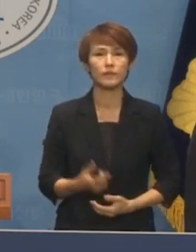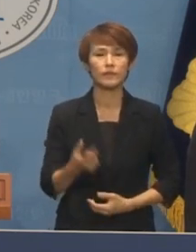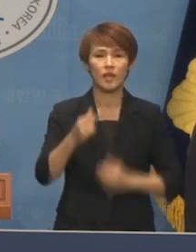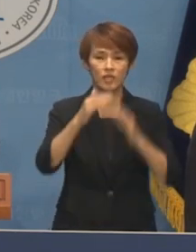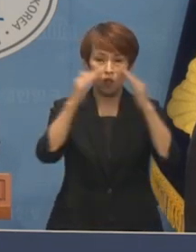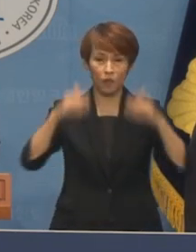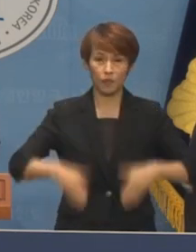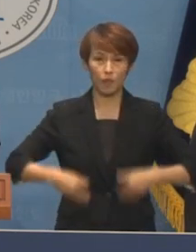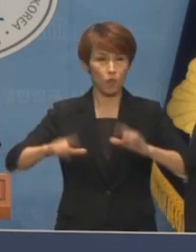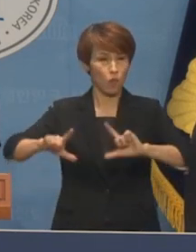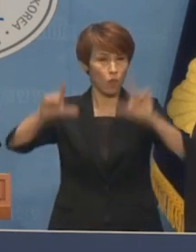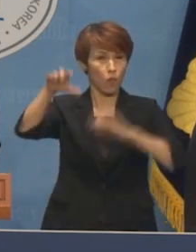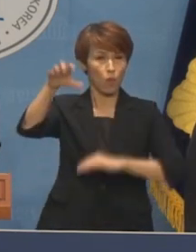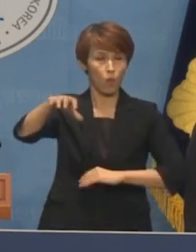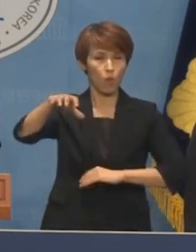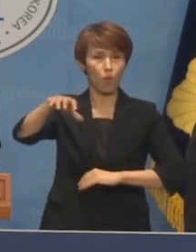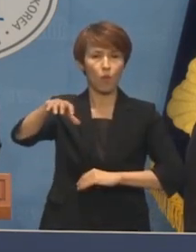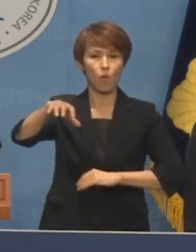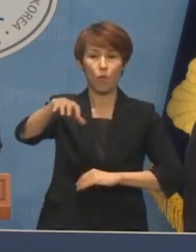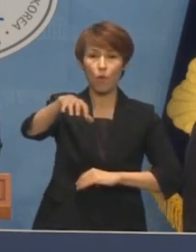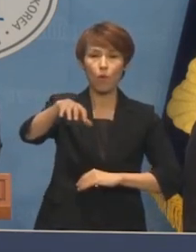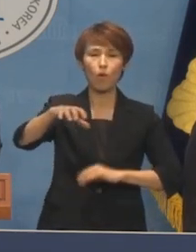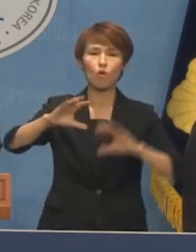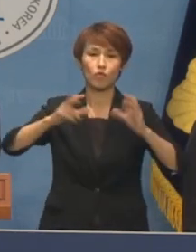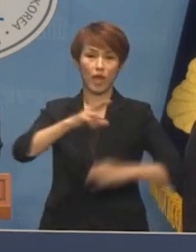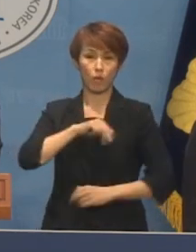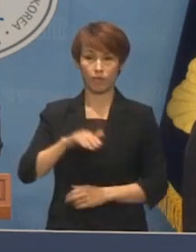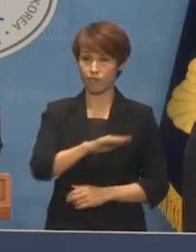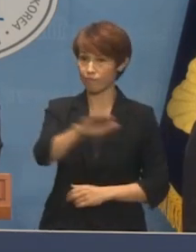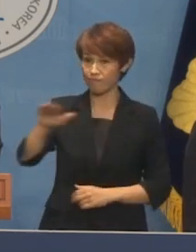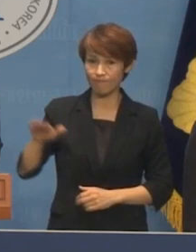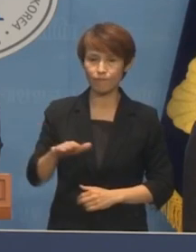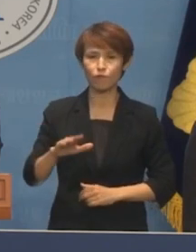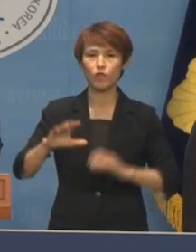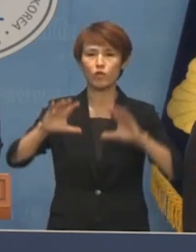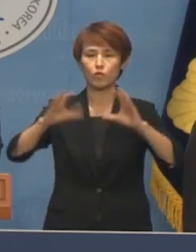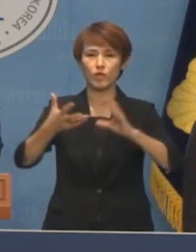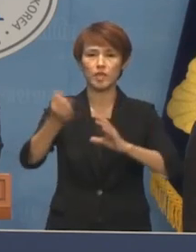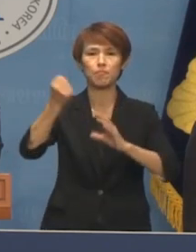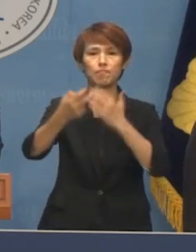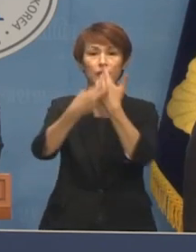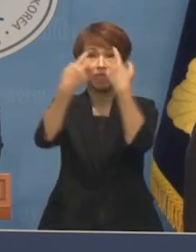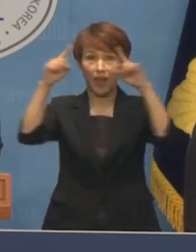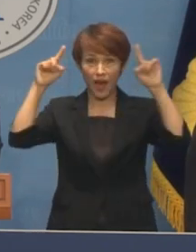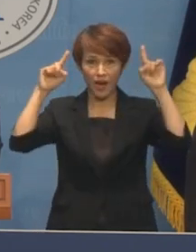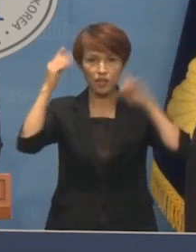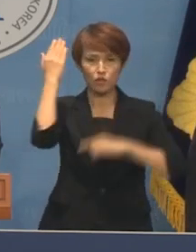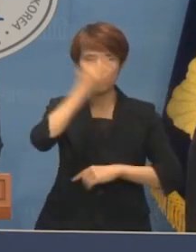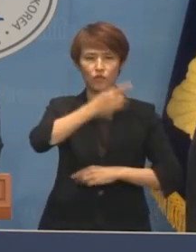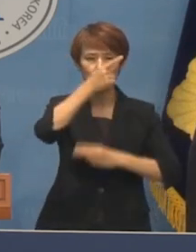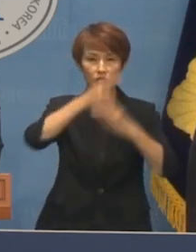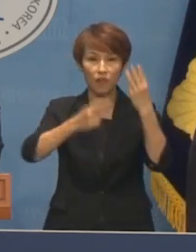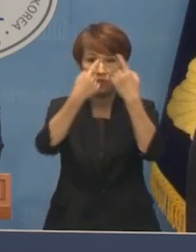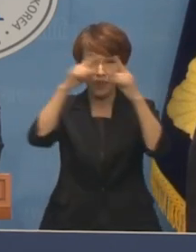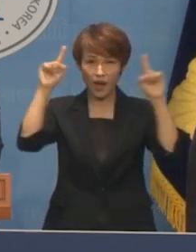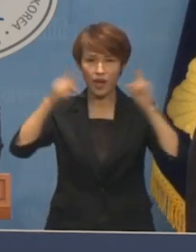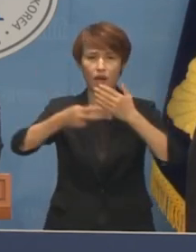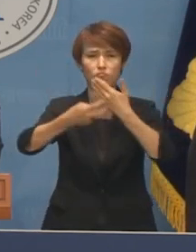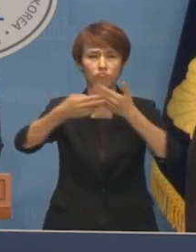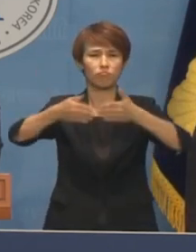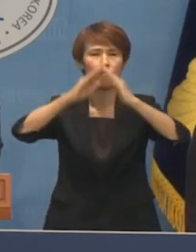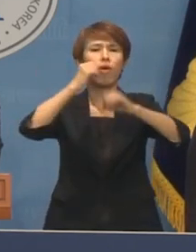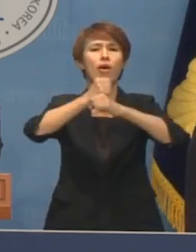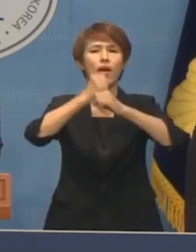전남 동부권 여수, 순천, 광양의 국회의원 일동은 국립의과대학을 순천대학교에 신설할 것을 적극